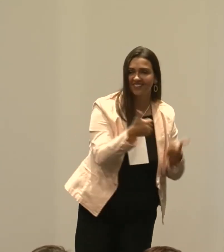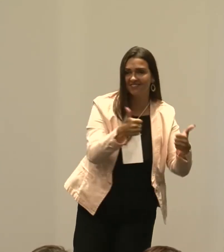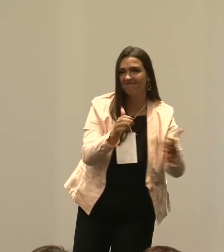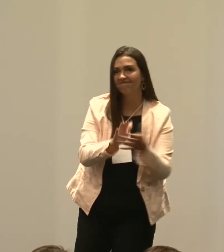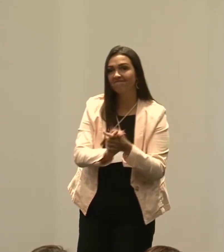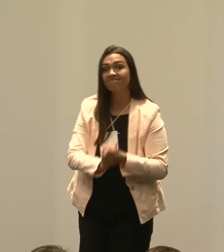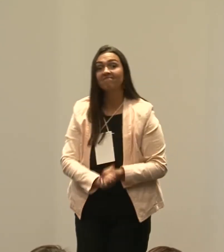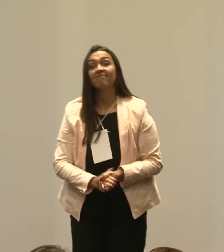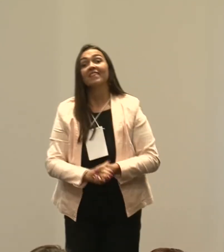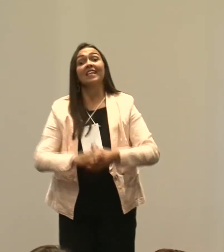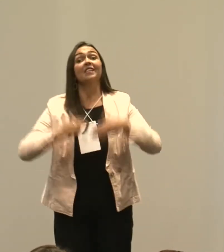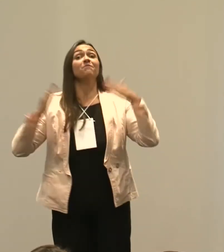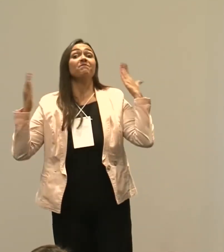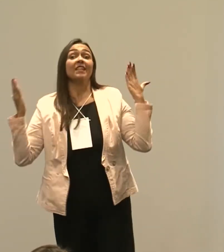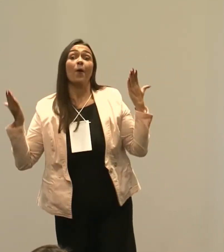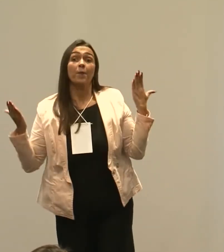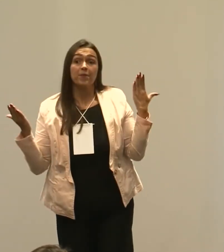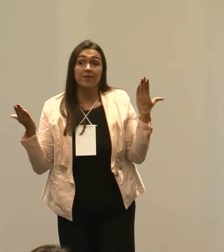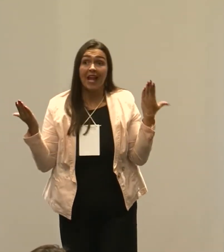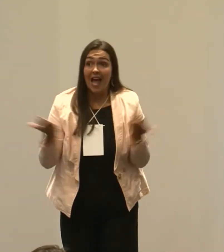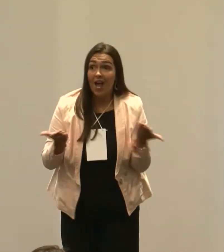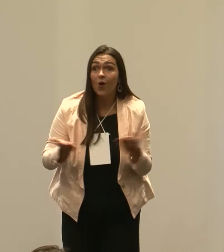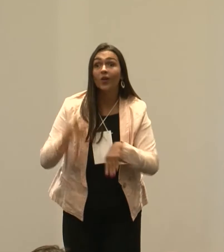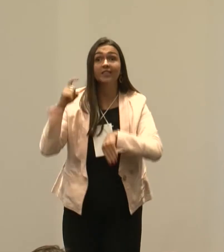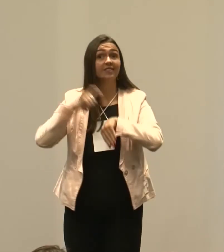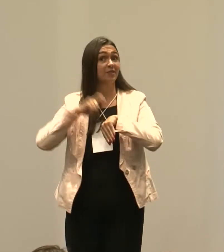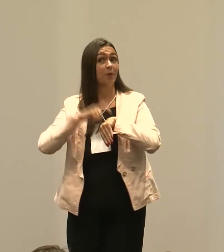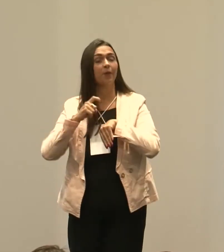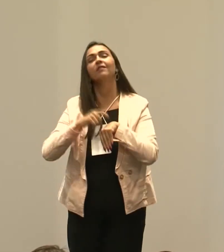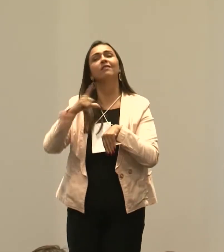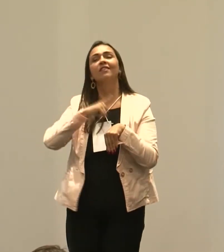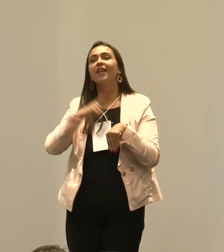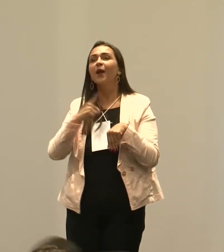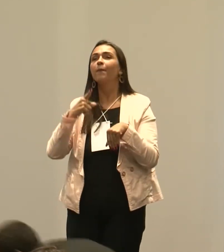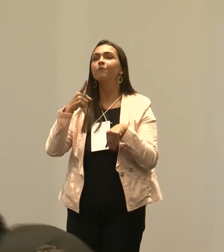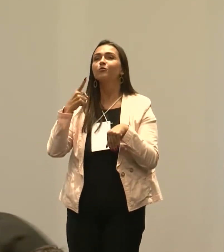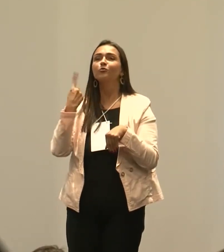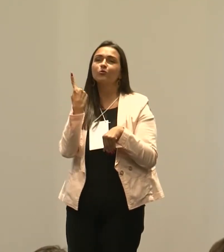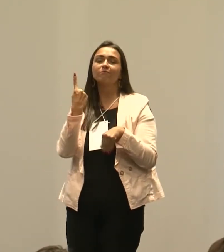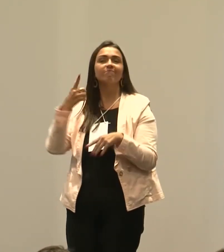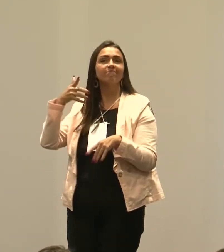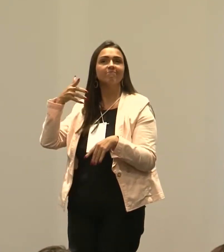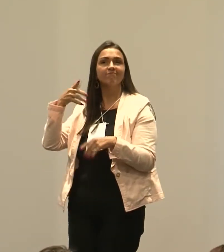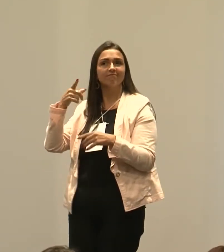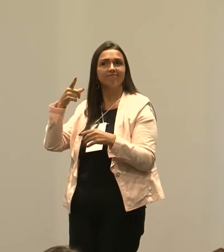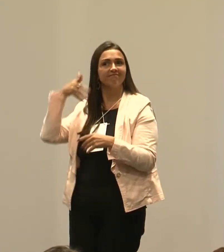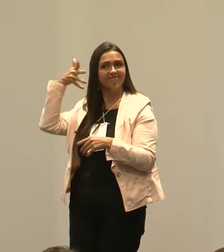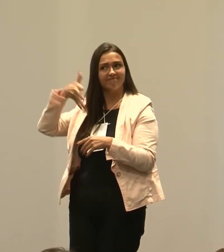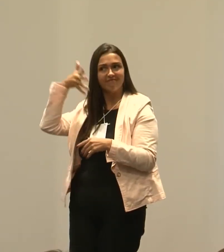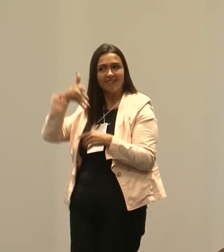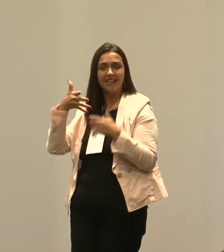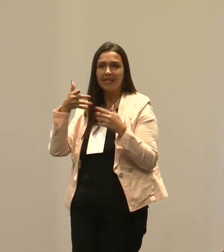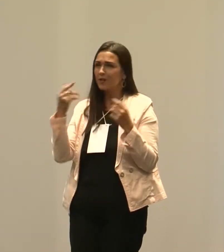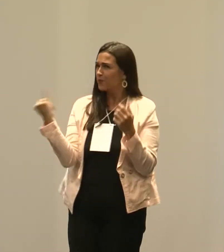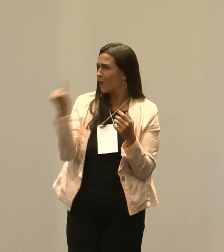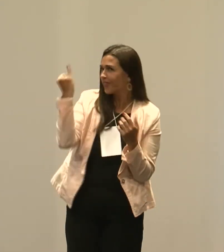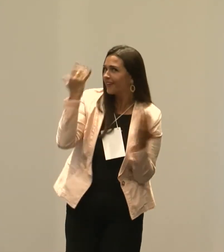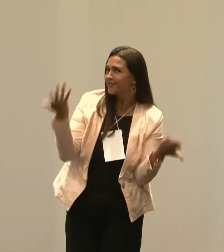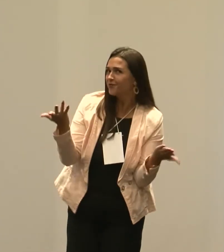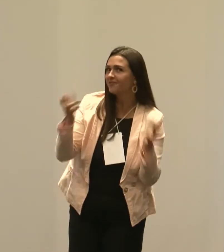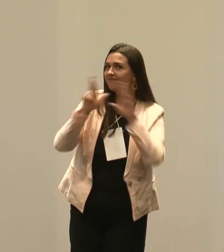esses entraves. Eu sei que não é fácil, então parabéns. Agora eu tenho um tempo para vocês,